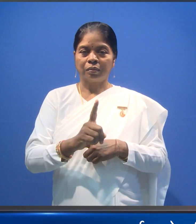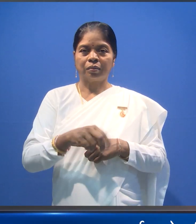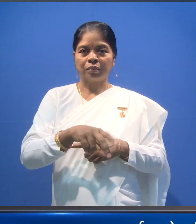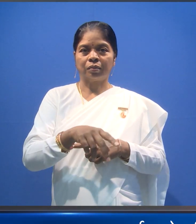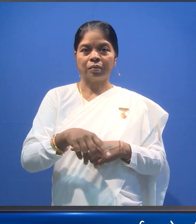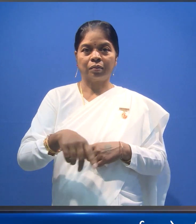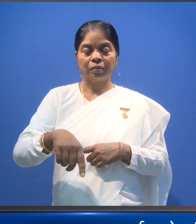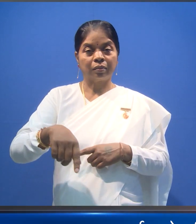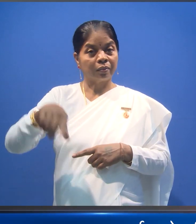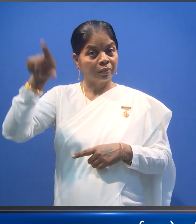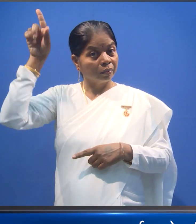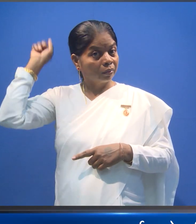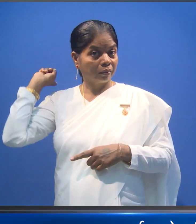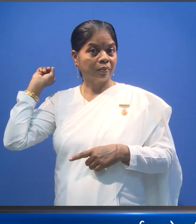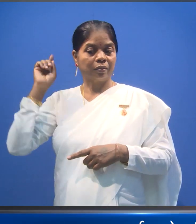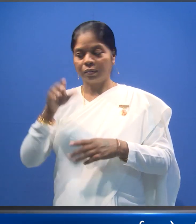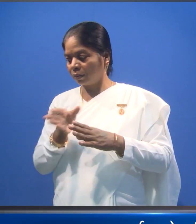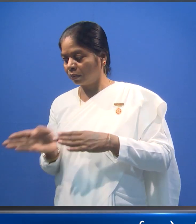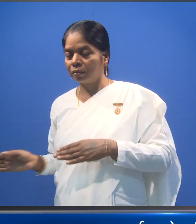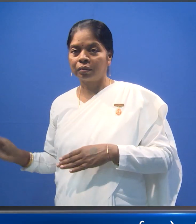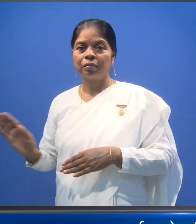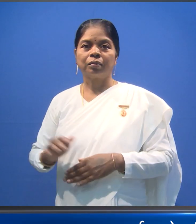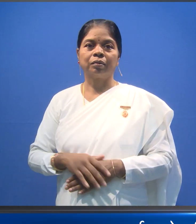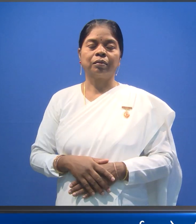सर्वात शेवटी बाहेर पडतो.